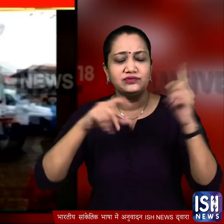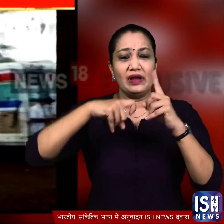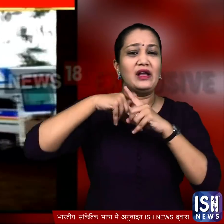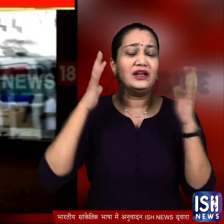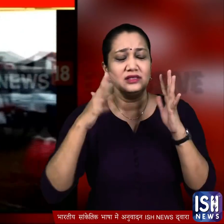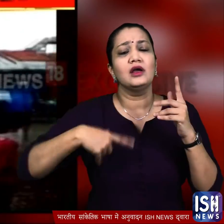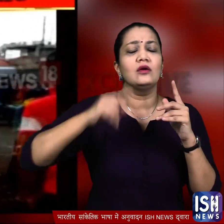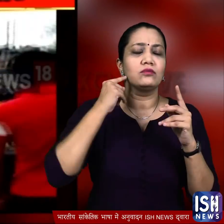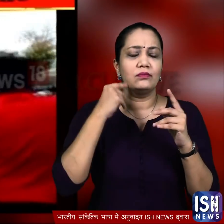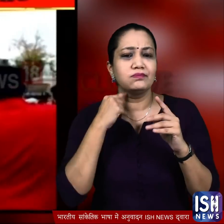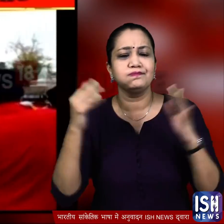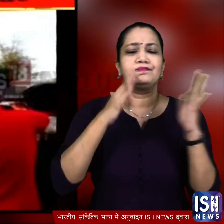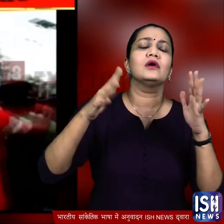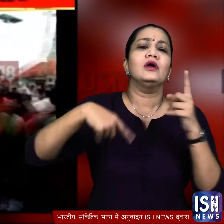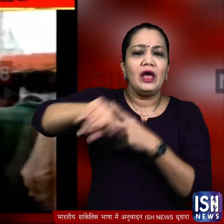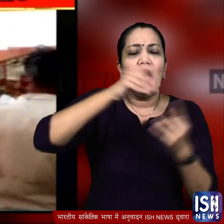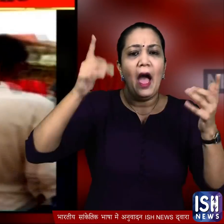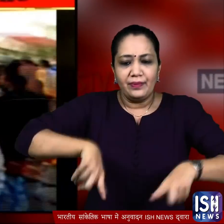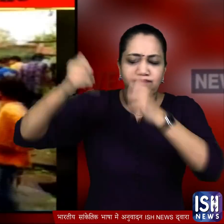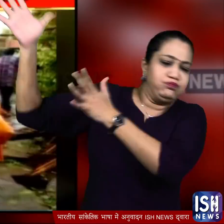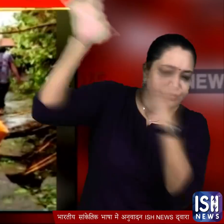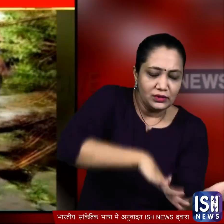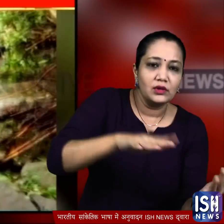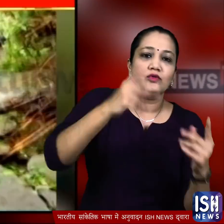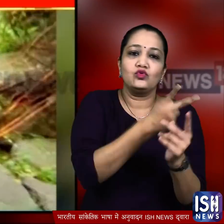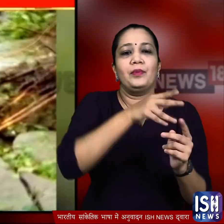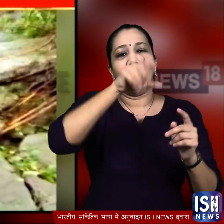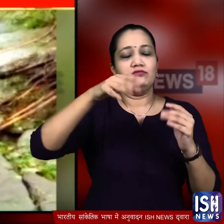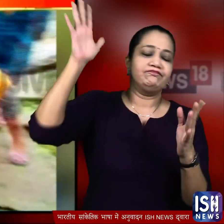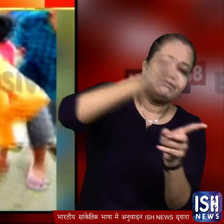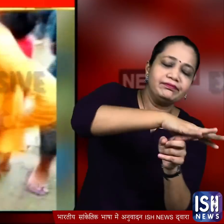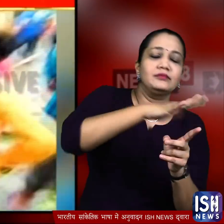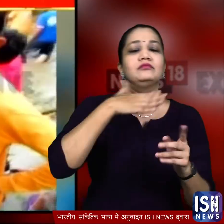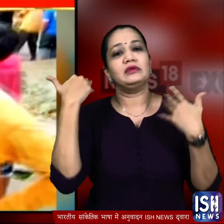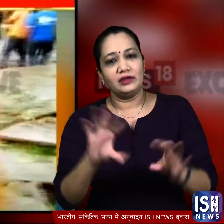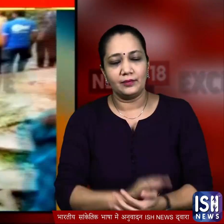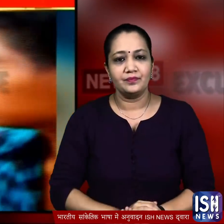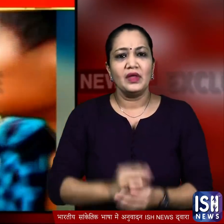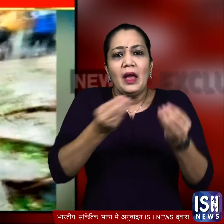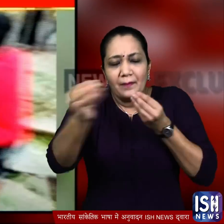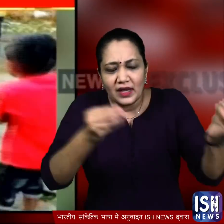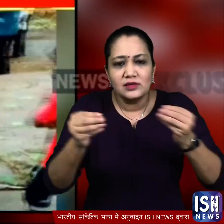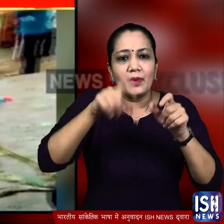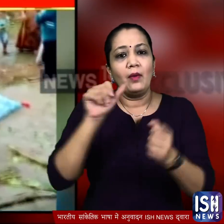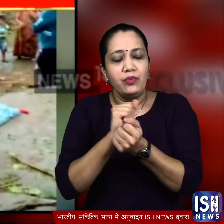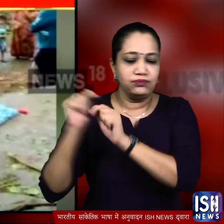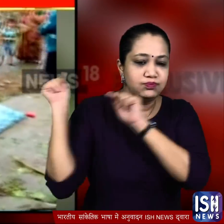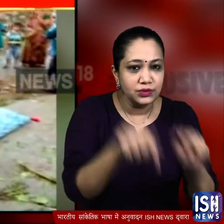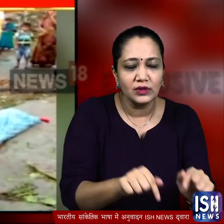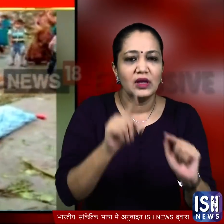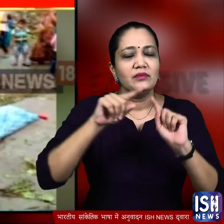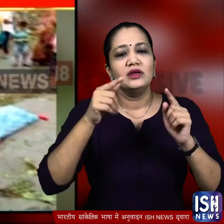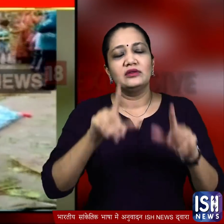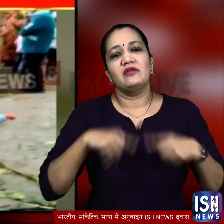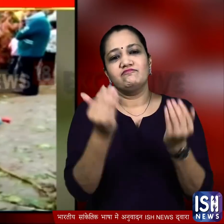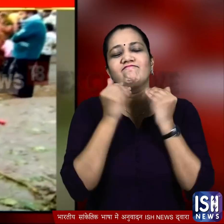कच्छ के कुछ इलाकों में पेड़ जमीन से उखड़ गए, जिसके नीचे 2 लोग दब गए। हालांकि आसपास के लोगों के साथ कुछ पुलिस वाले मौके पर पहुंचे,